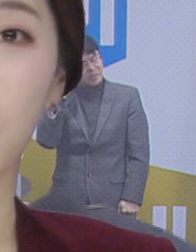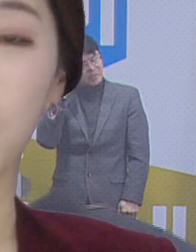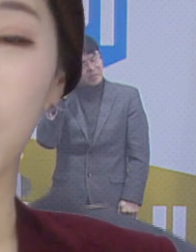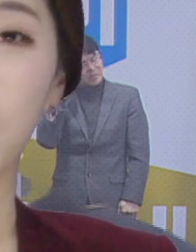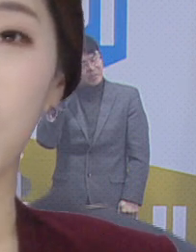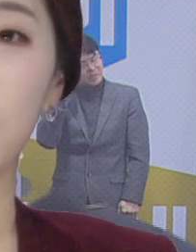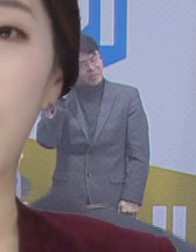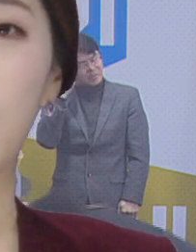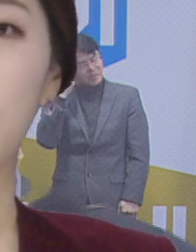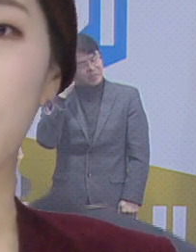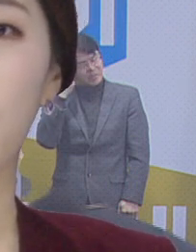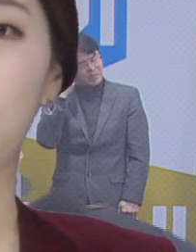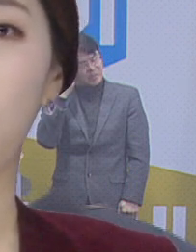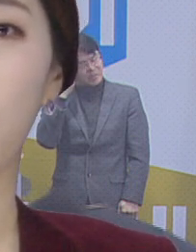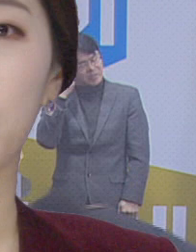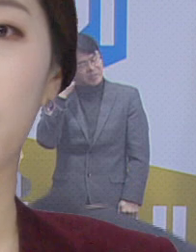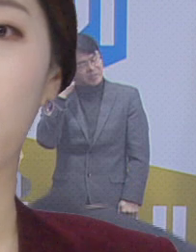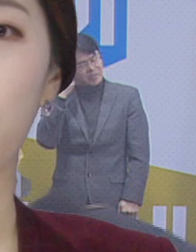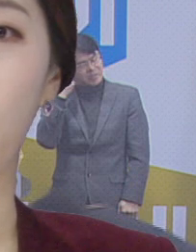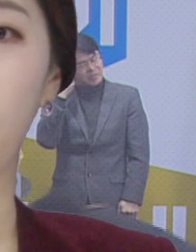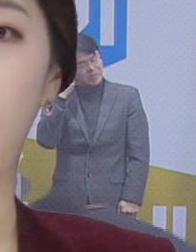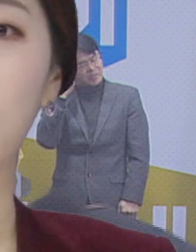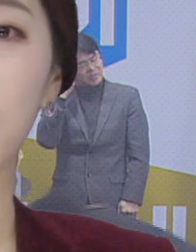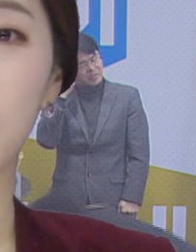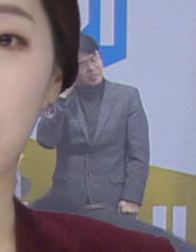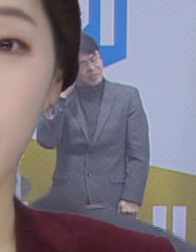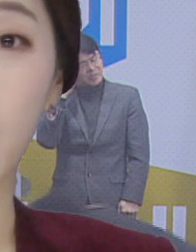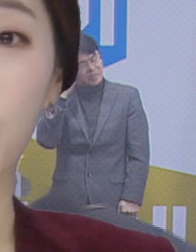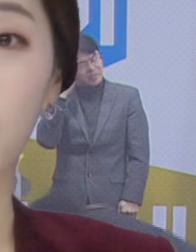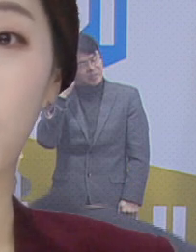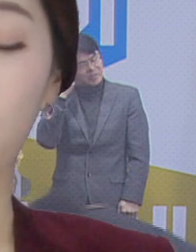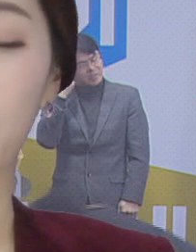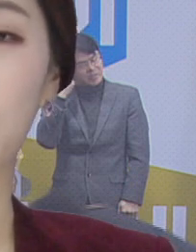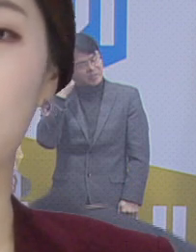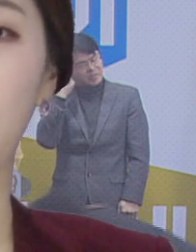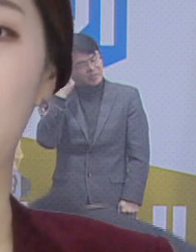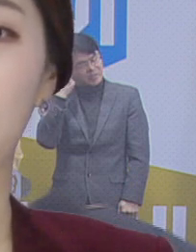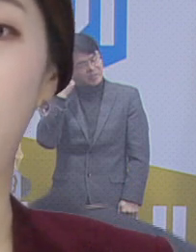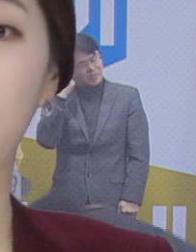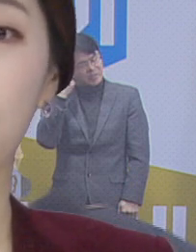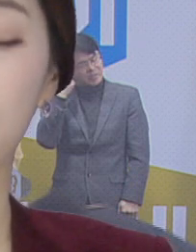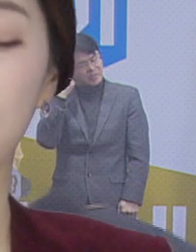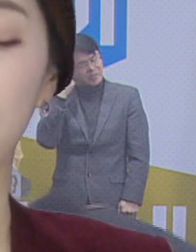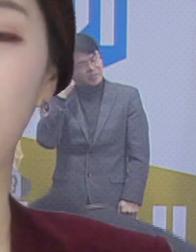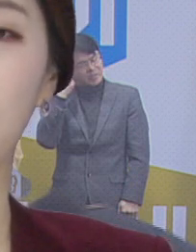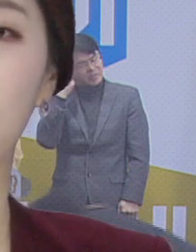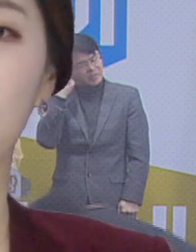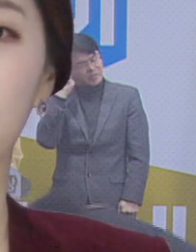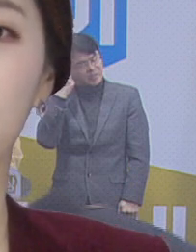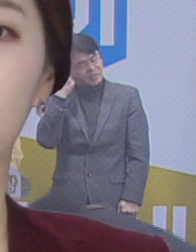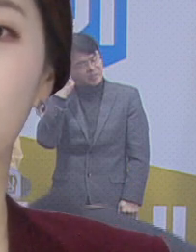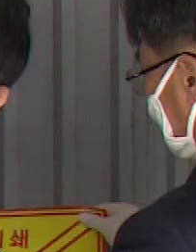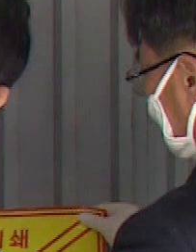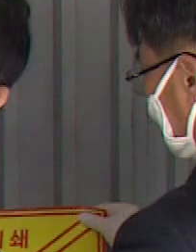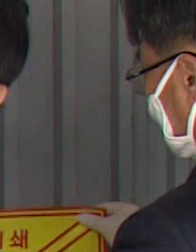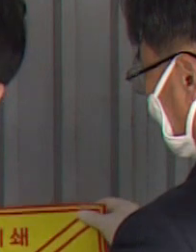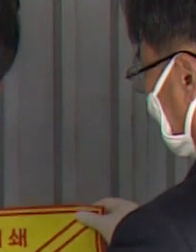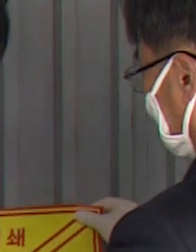요구했습니다. 자발적인 협조가 없을 경우 강제 집행에 나서겠다고 밝혔습니다. 박일국 기자입니다.